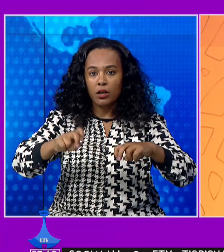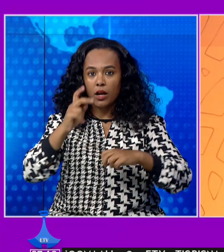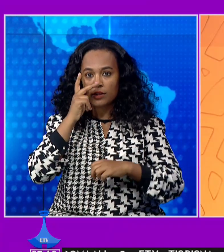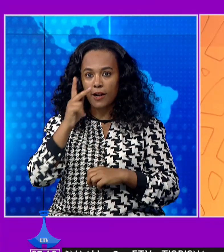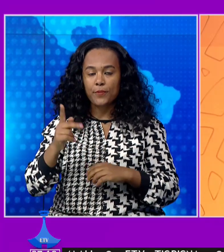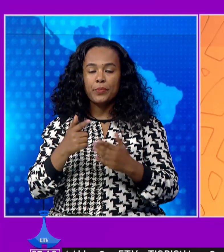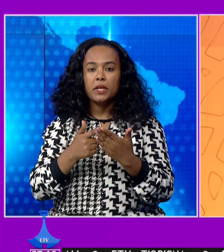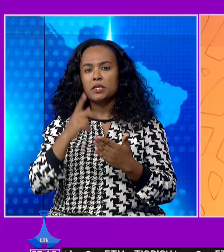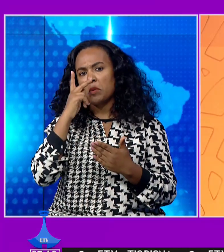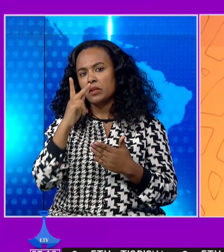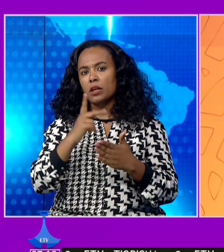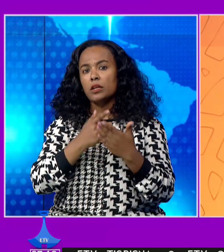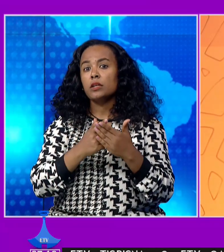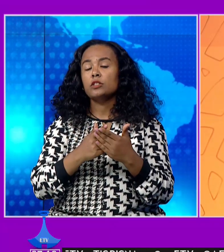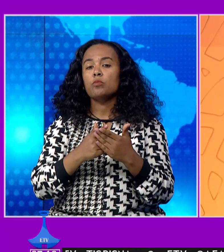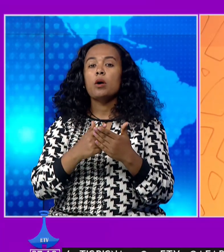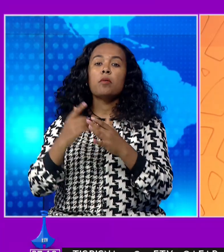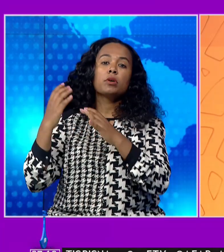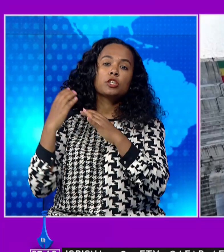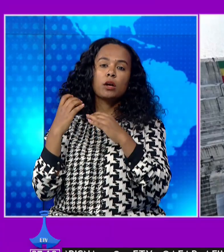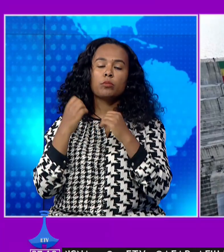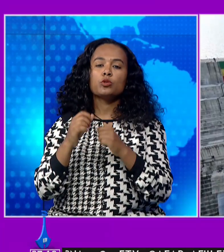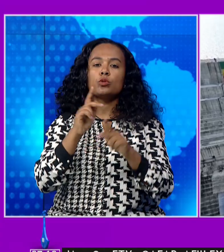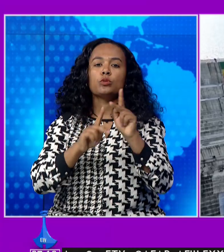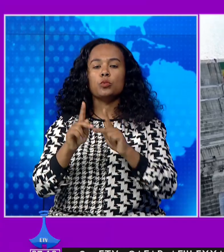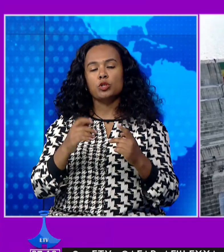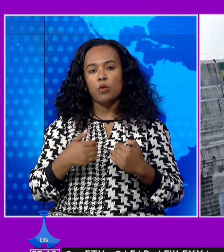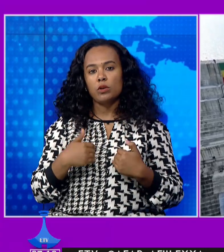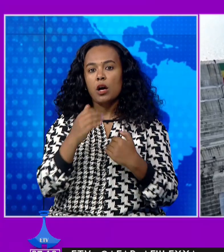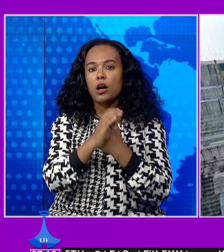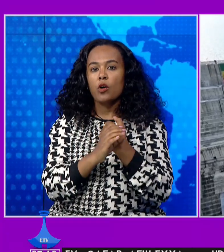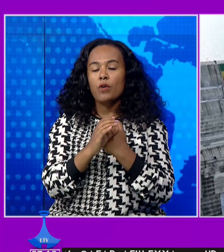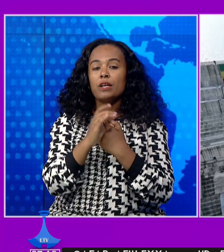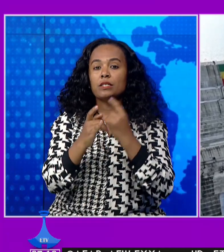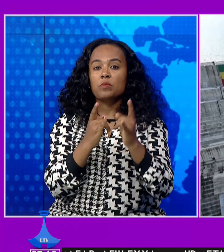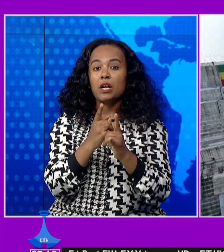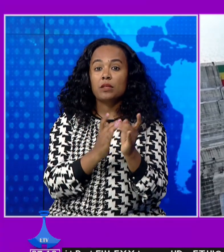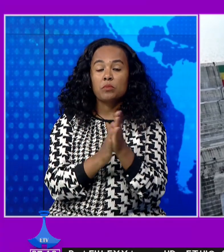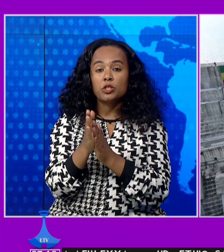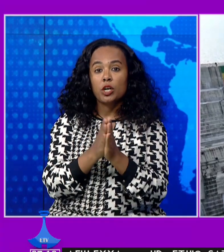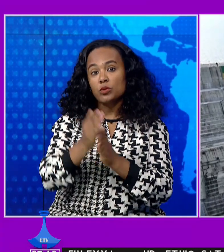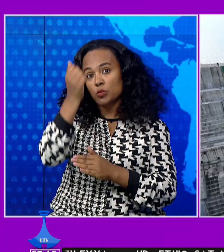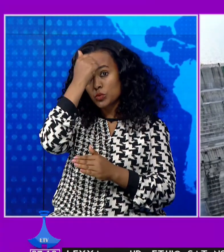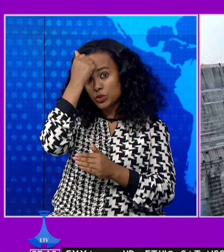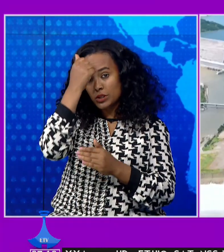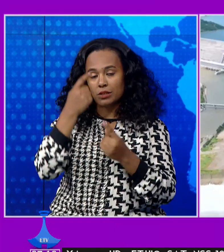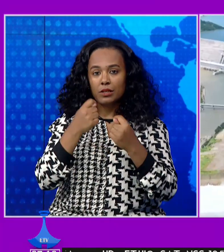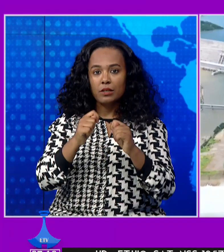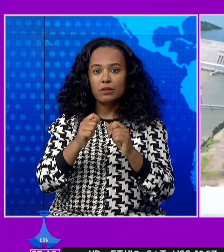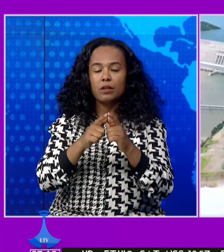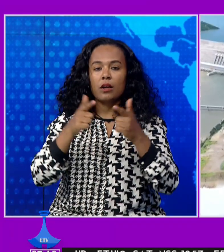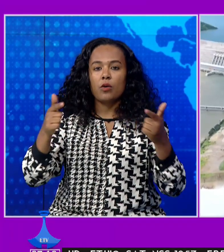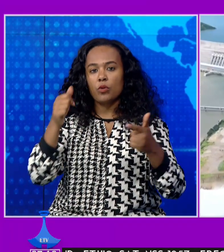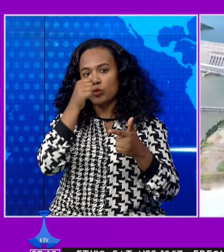እነዚህን አይተናል። ይህንን ደግሞ መሸከም የሚችሉ ህዝቦች ደግሞ አሏት። ሀገራዊ የዘመናት መሻት ቁጭትና ጥረት ውጤት የሆነው የታላቁ የህዳሴ ግድብ